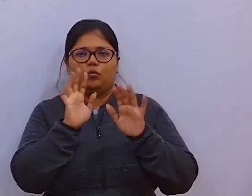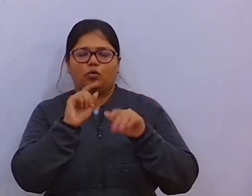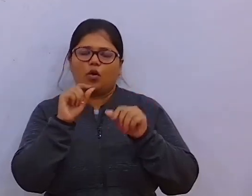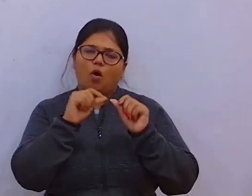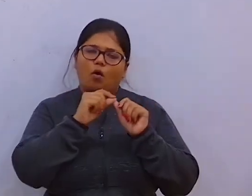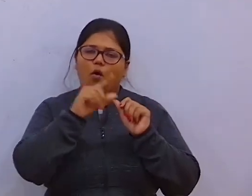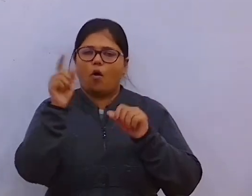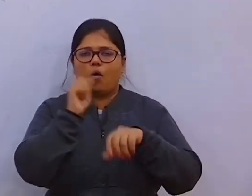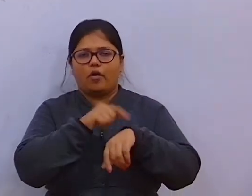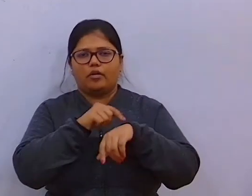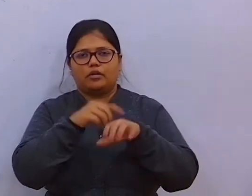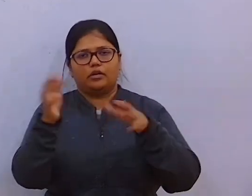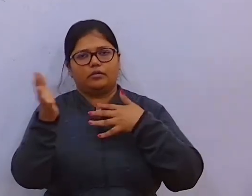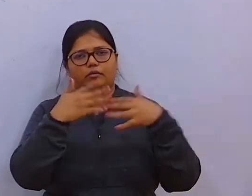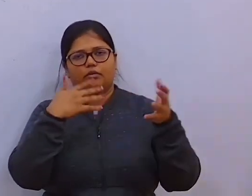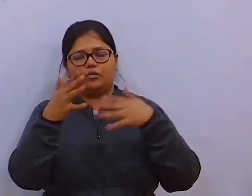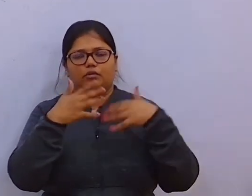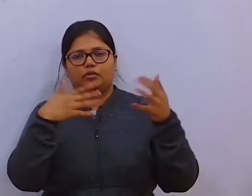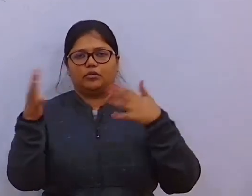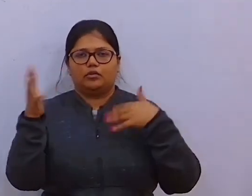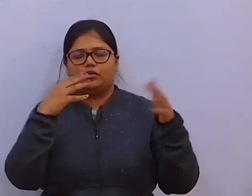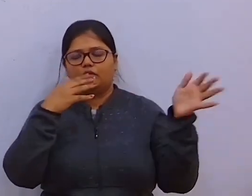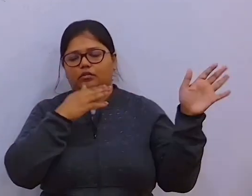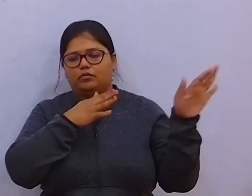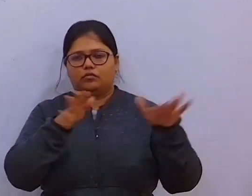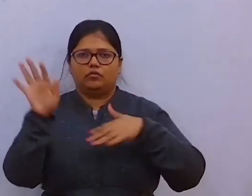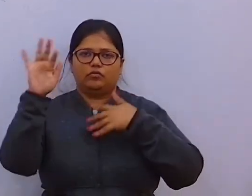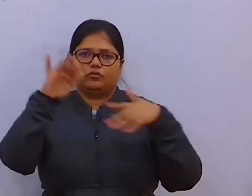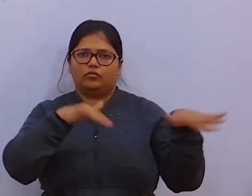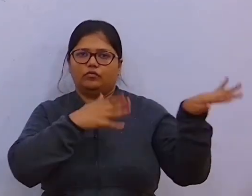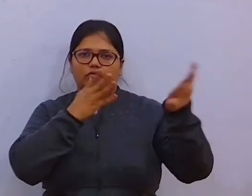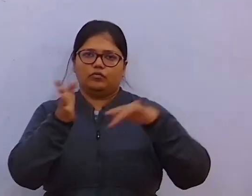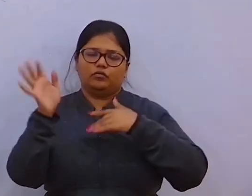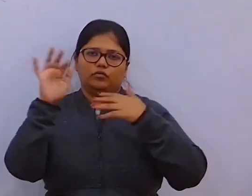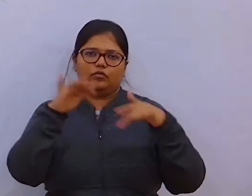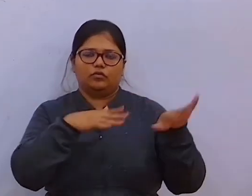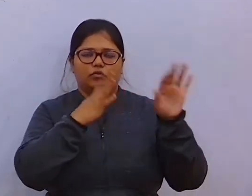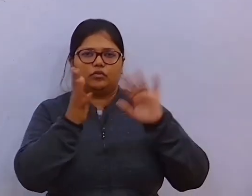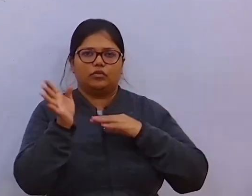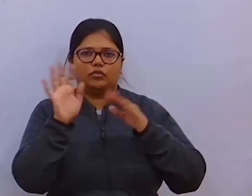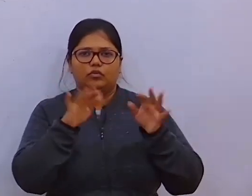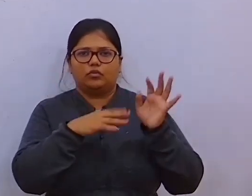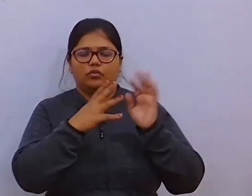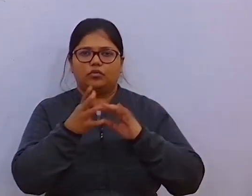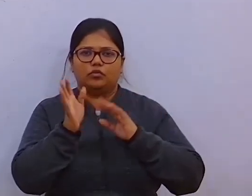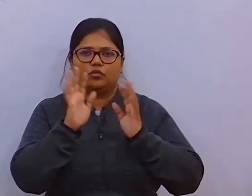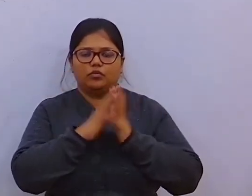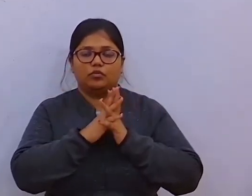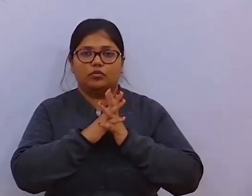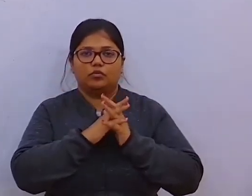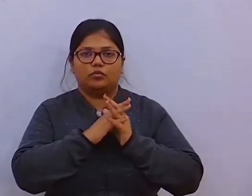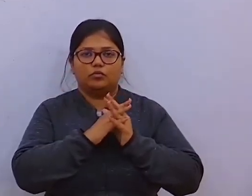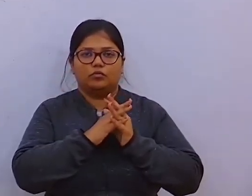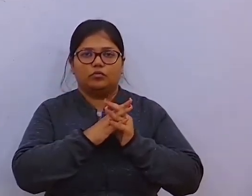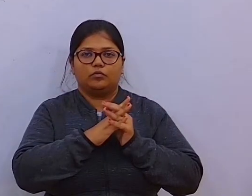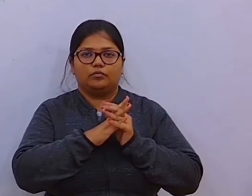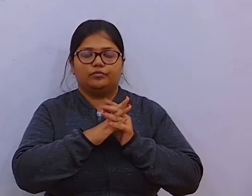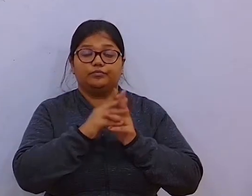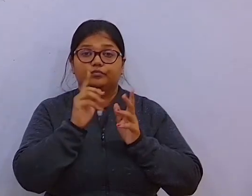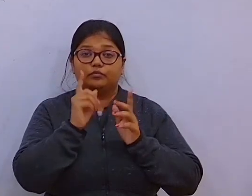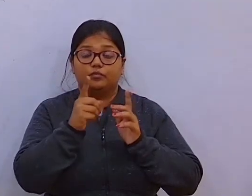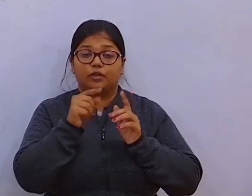हैं, चलते रहती हैं, इसको स्थाई कहा जाता है, ठीक। लेकिन ये पश्चिमी पछुआ क्यों नाम दिया गया है? क्योंकि